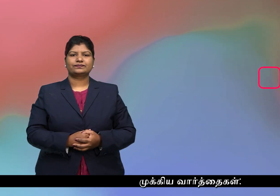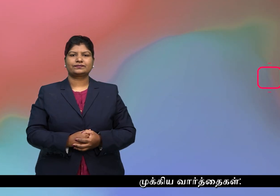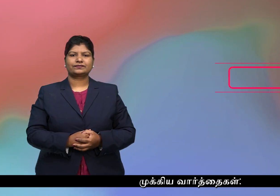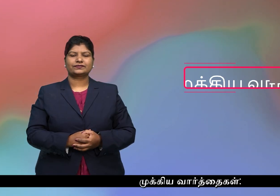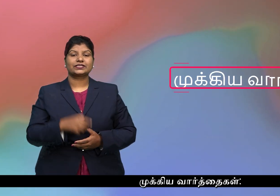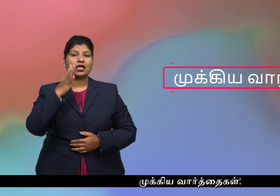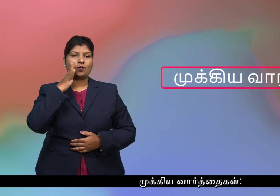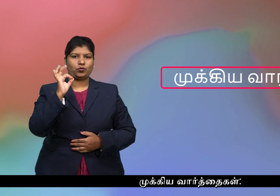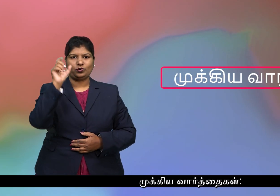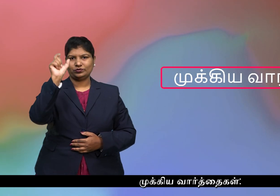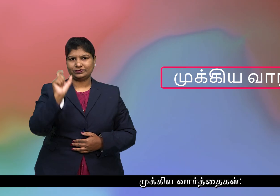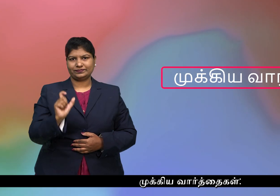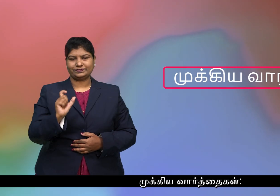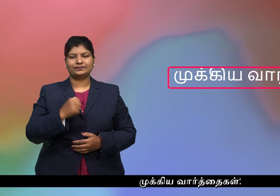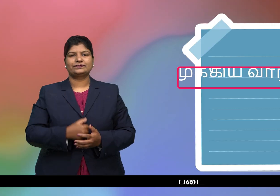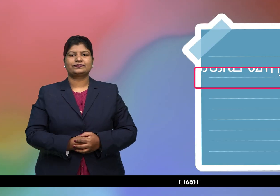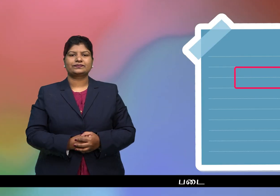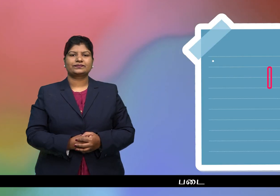முக்கிய வார்த்தைகள்: விசை,